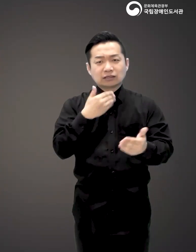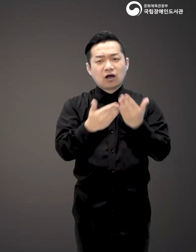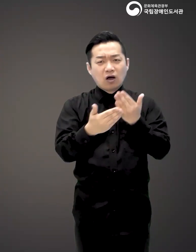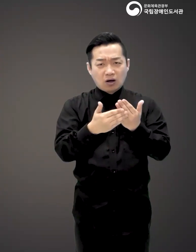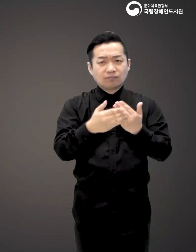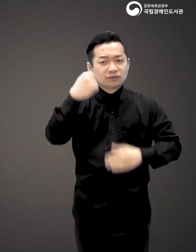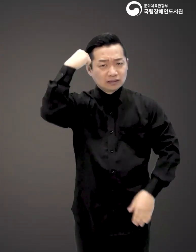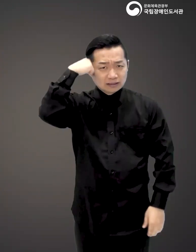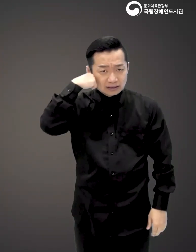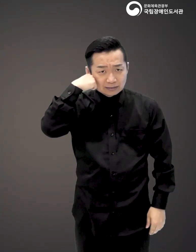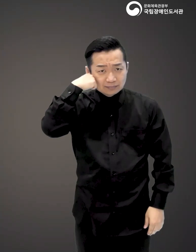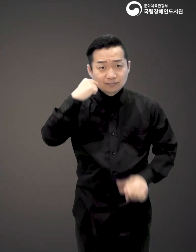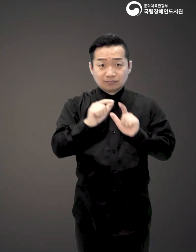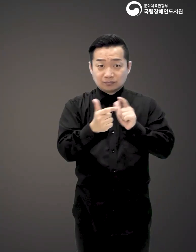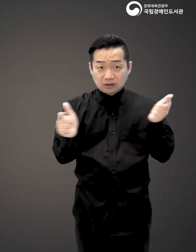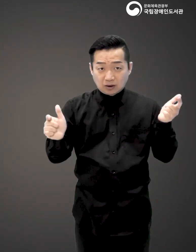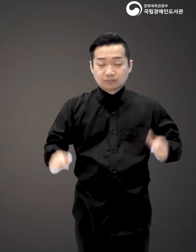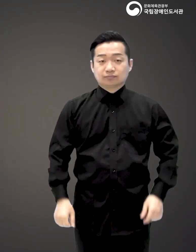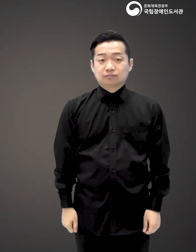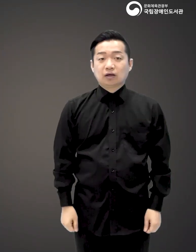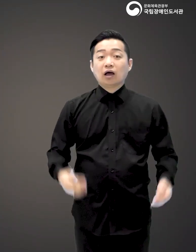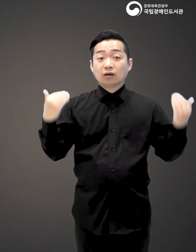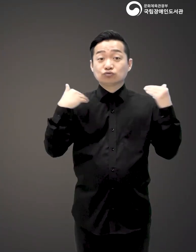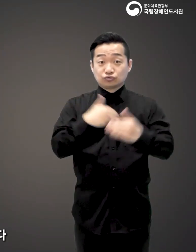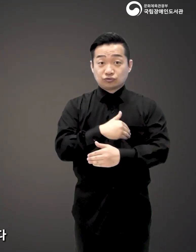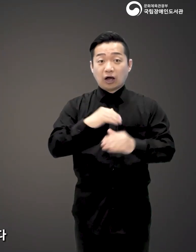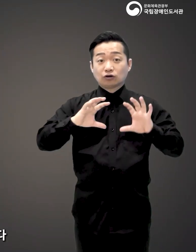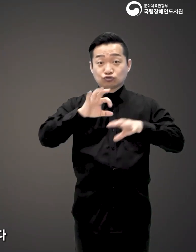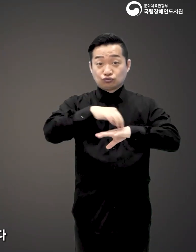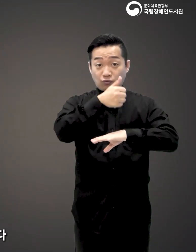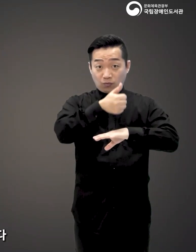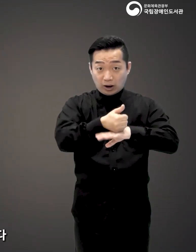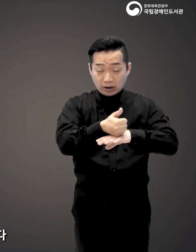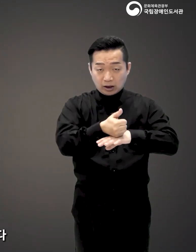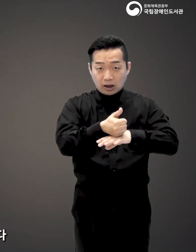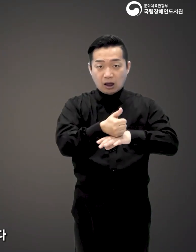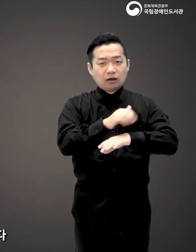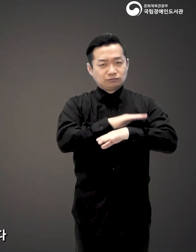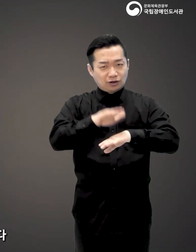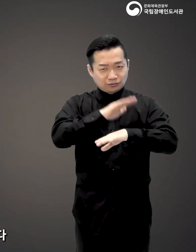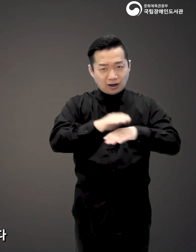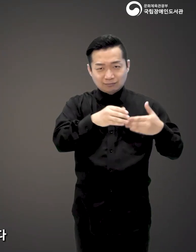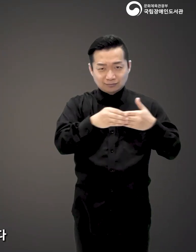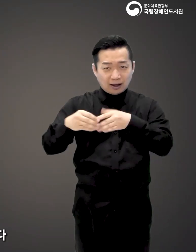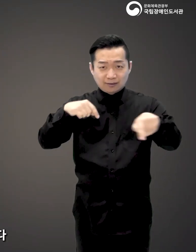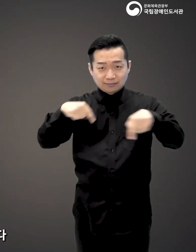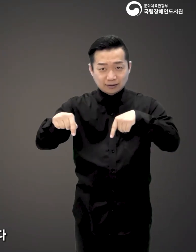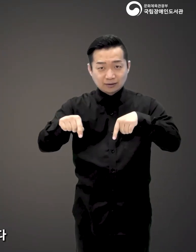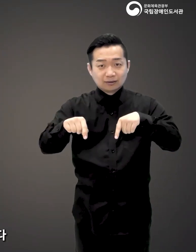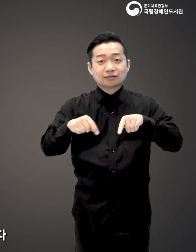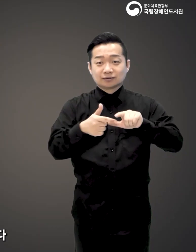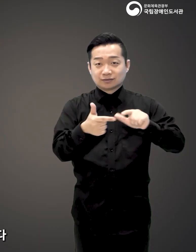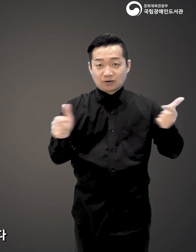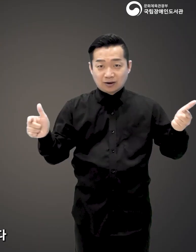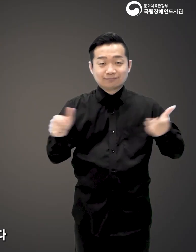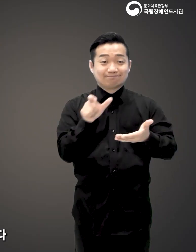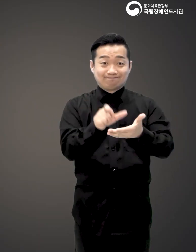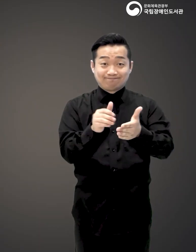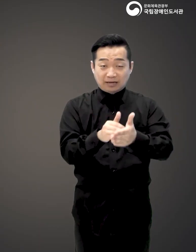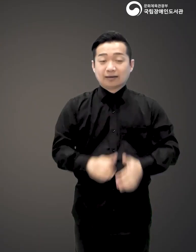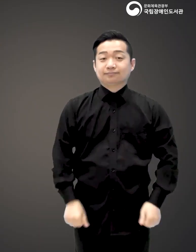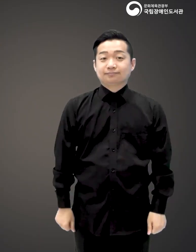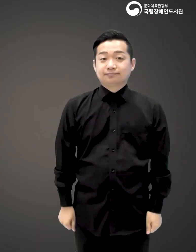부탄에서 느꼈던 그런 느낀 점들, 그리고 부탄 국왕님의 빛나는 리더십, 이런 부분들을